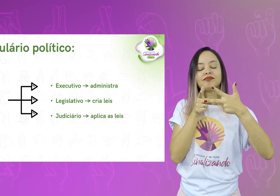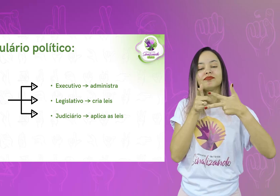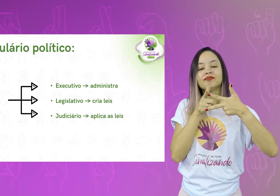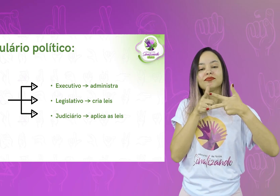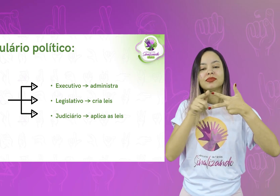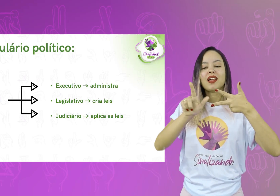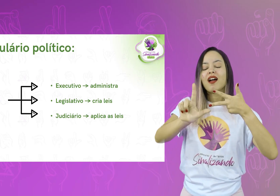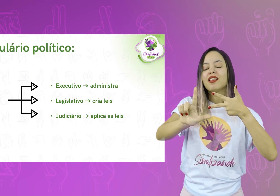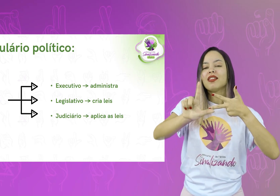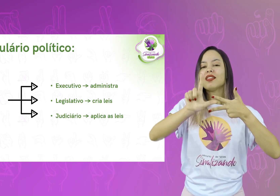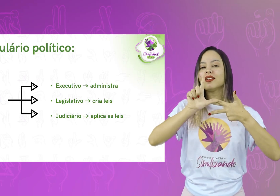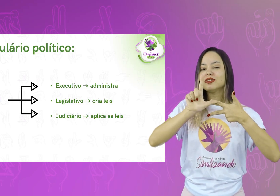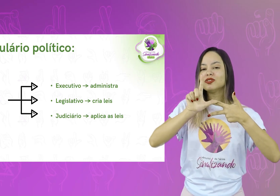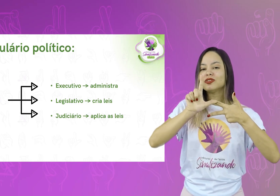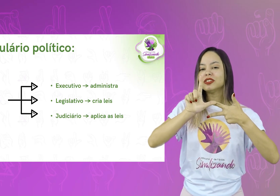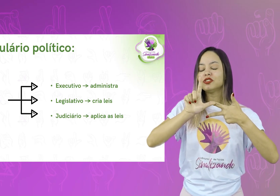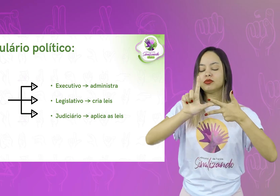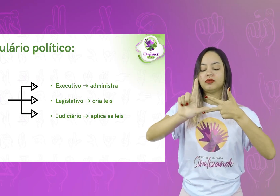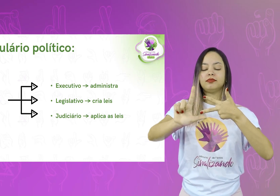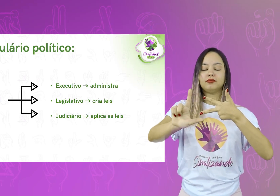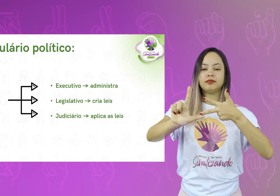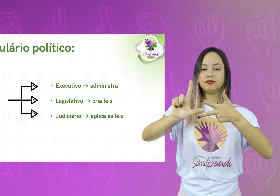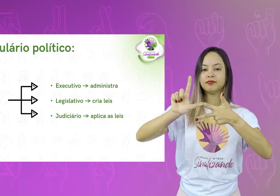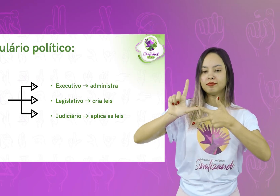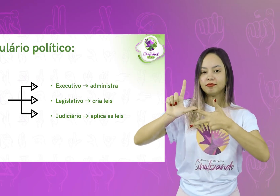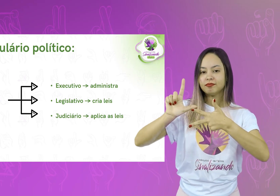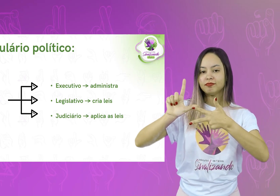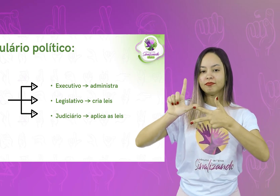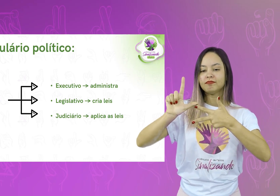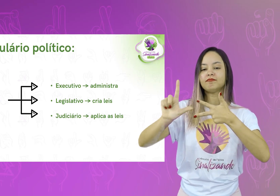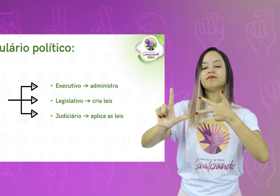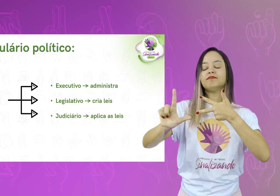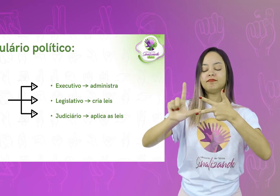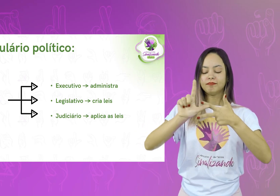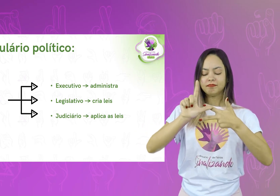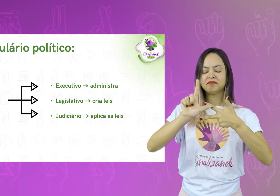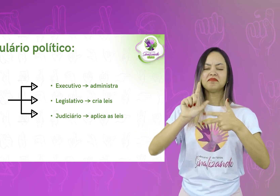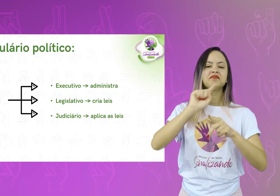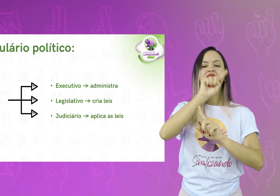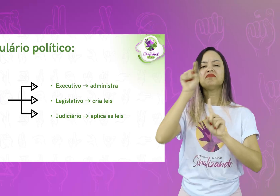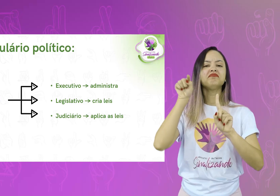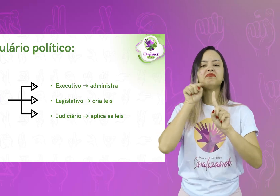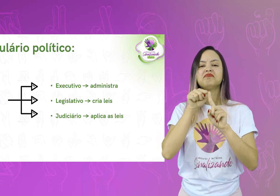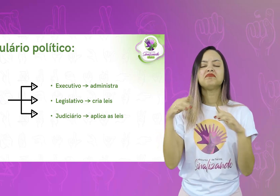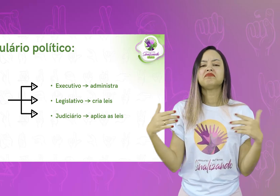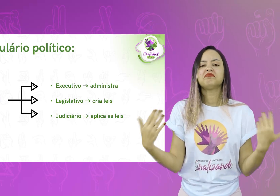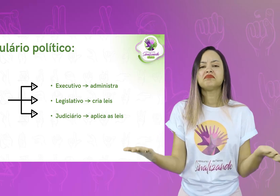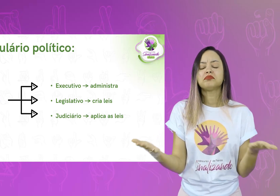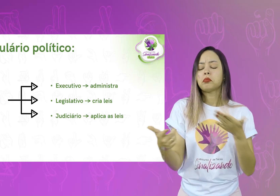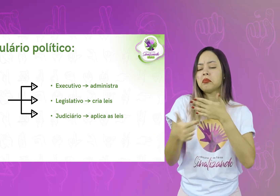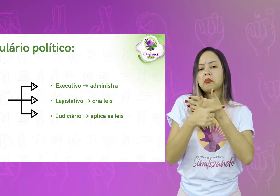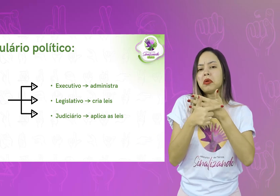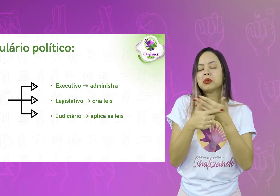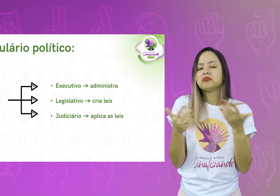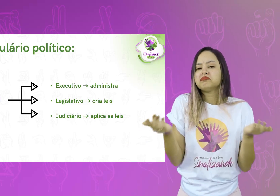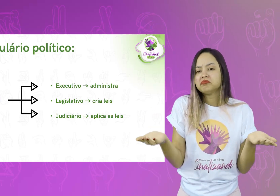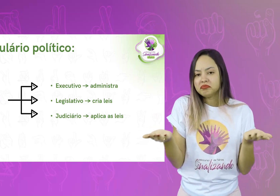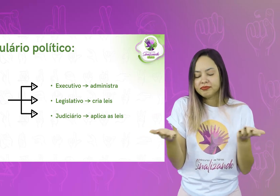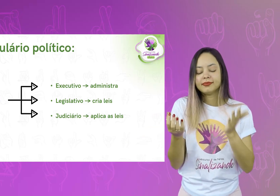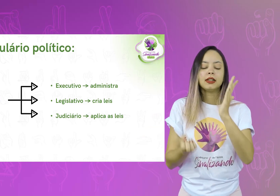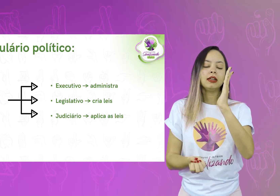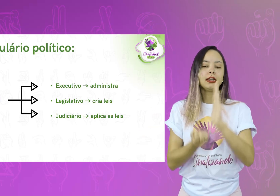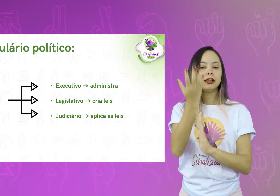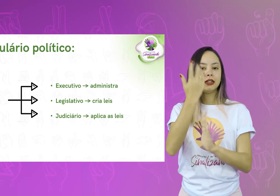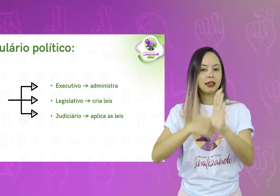executivo, o objetivo dele é administrar. O poder legislativo, esse é o sinal. E qual o